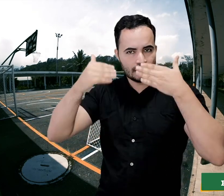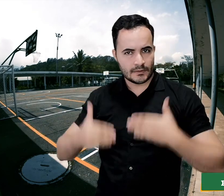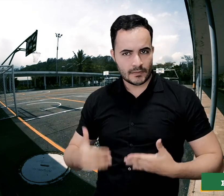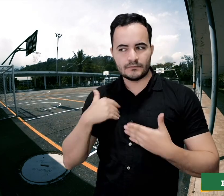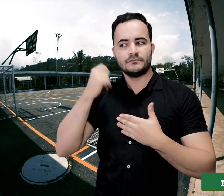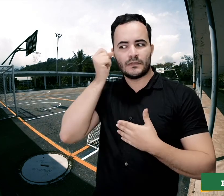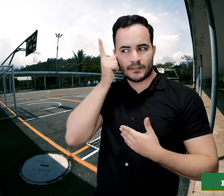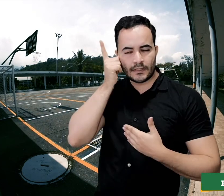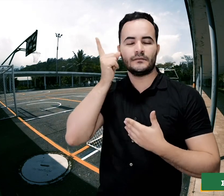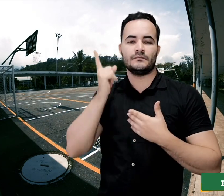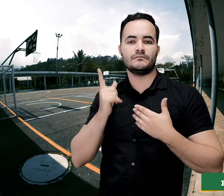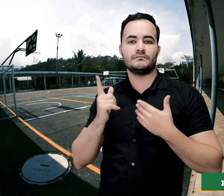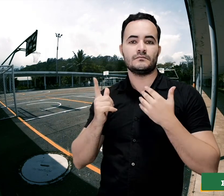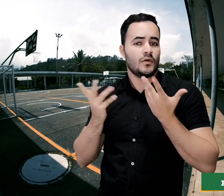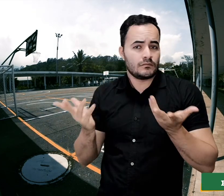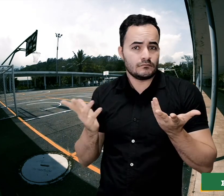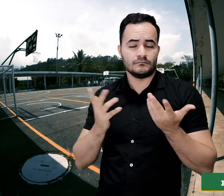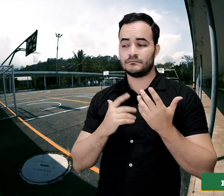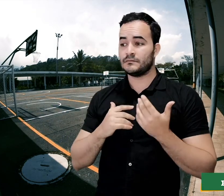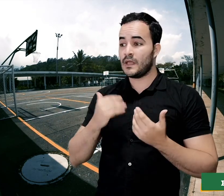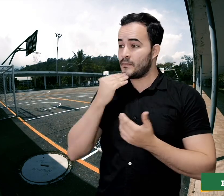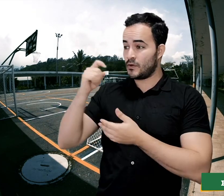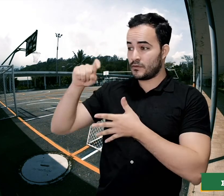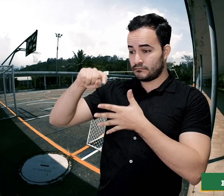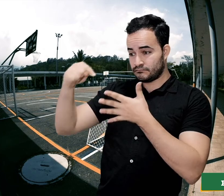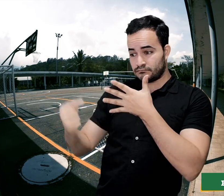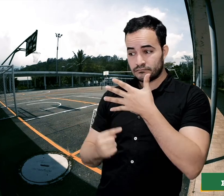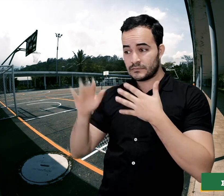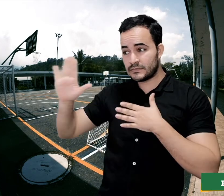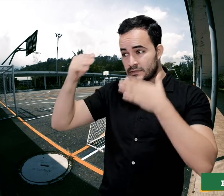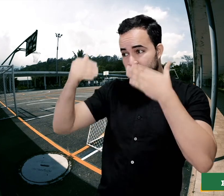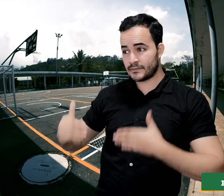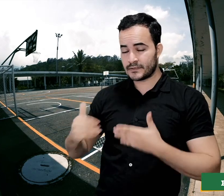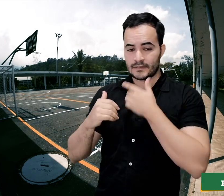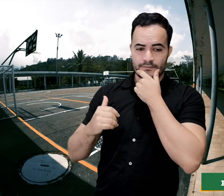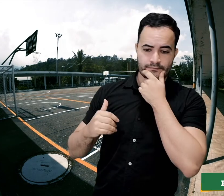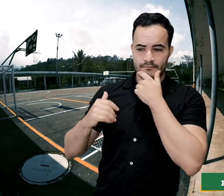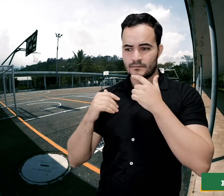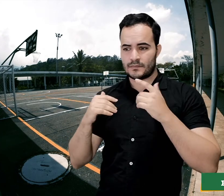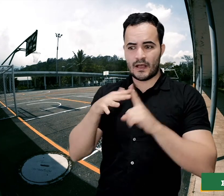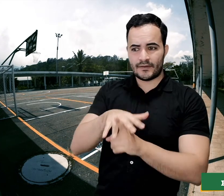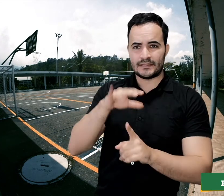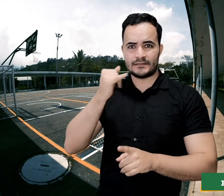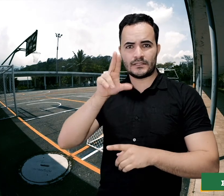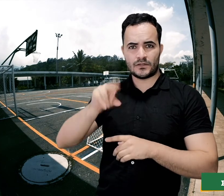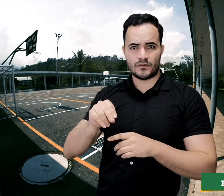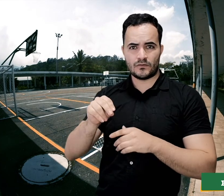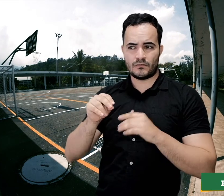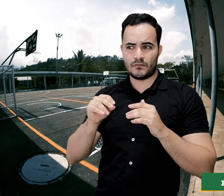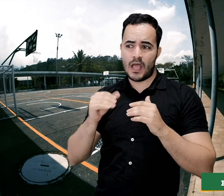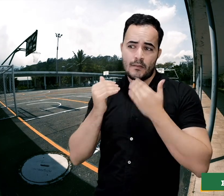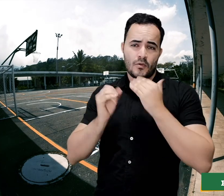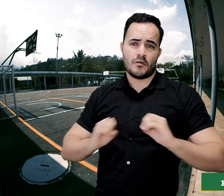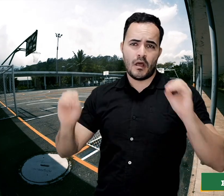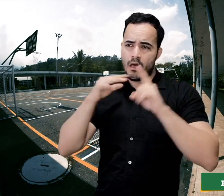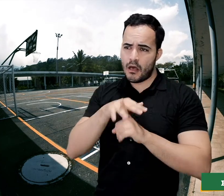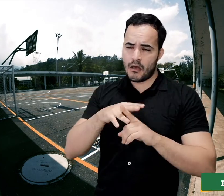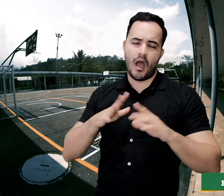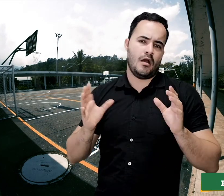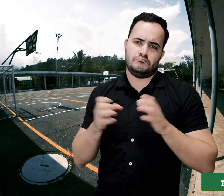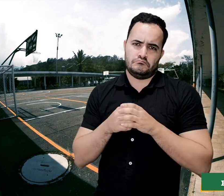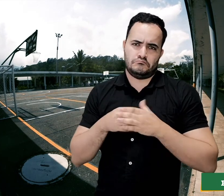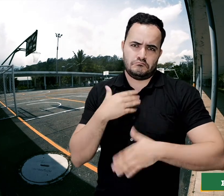compañero y si esta discapacidad afecta o no el desarrollo de la tarea asignada. En caso de que sí